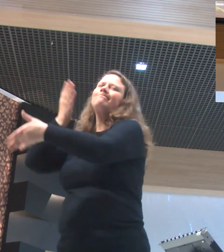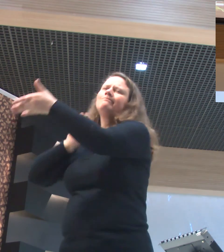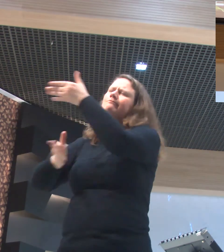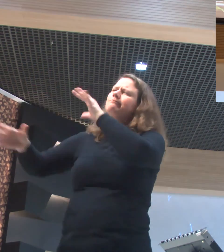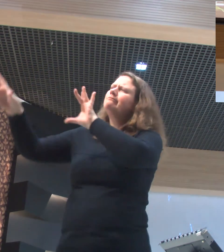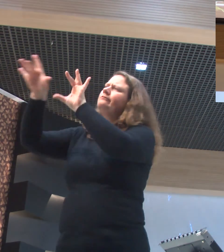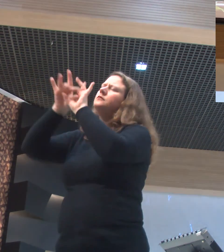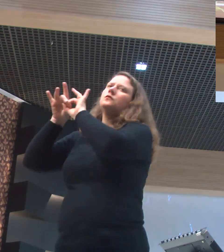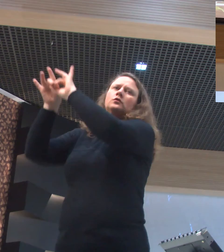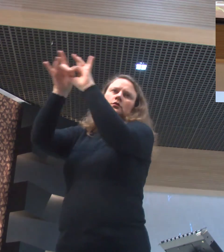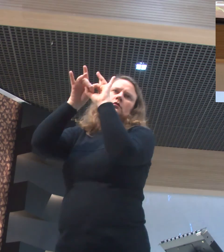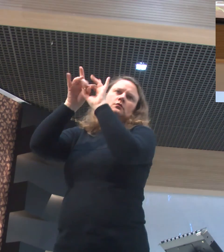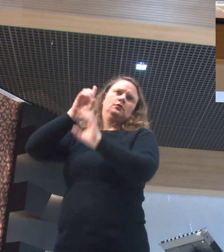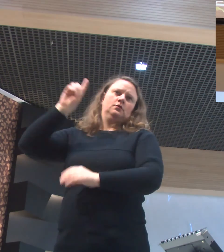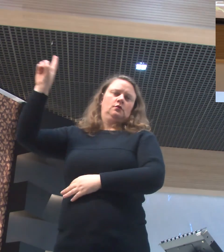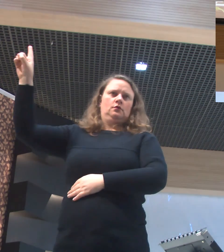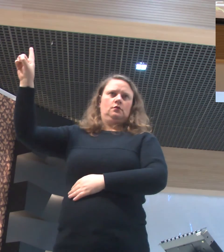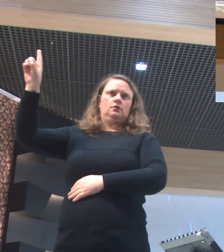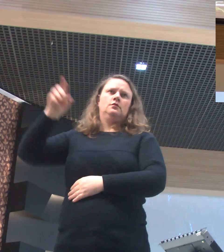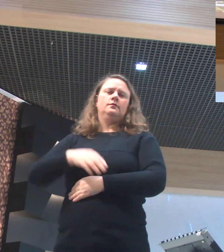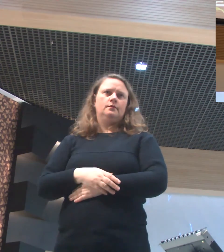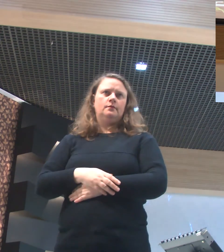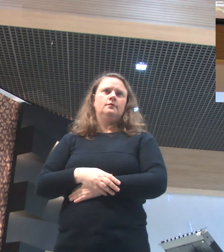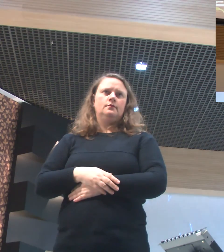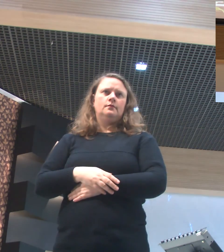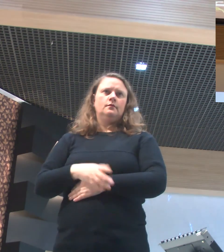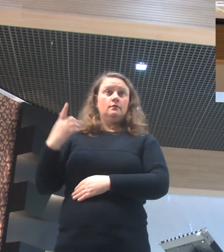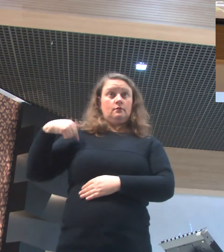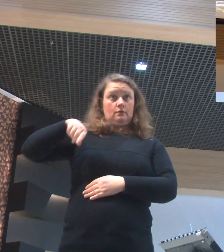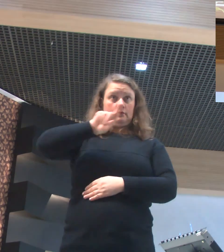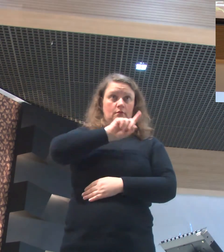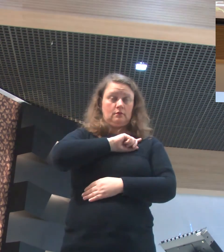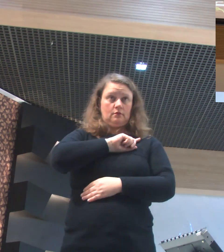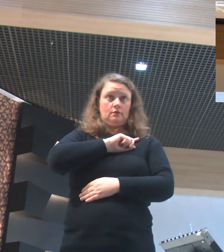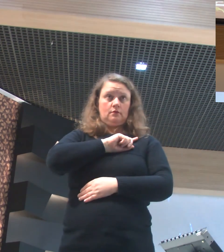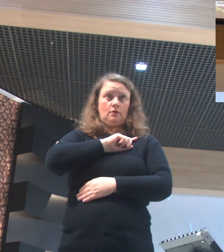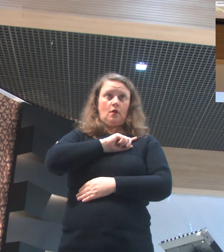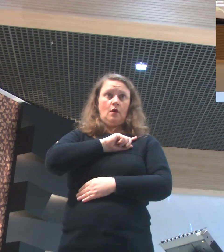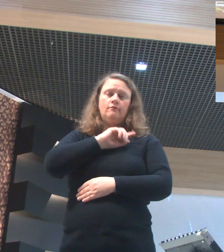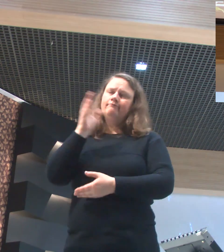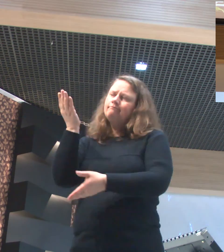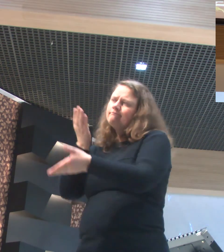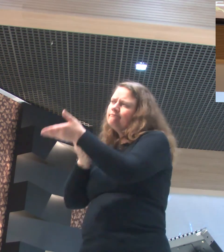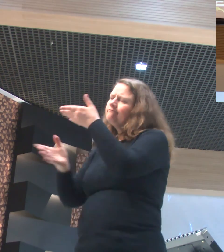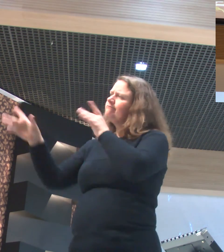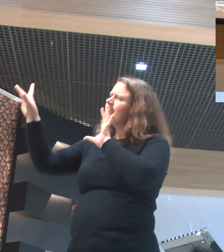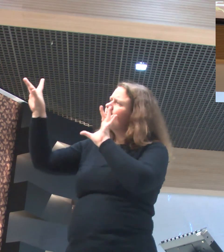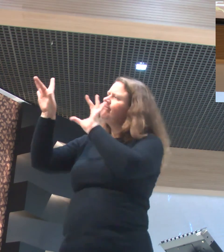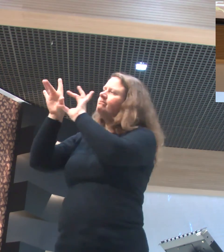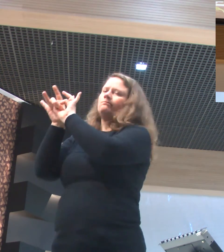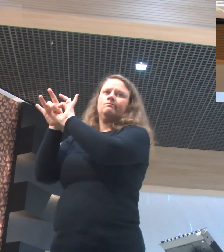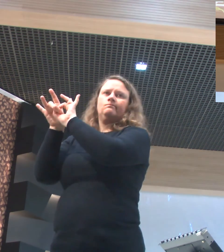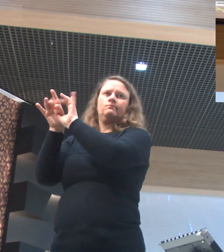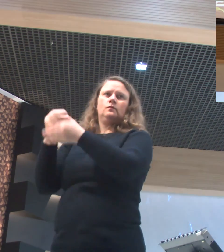Deus. E faz, então, com que, por meio dessa comunhão,